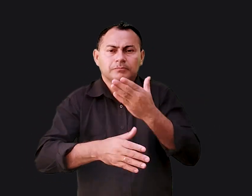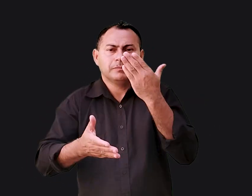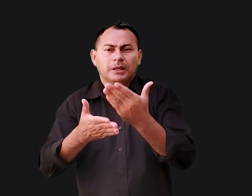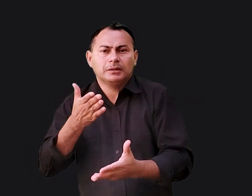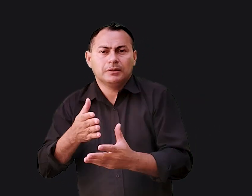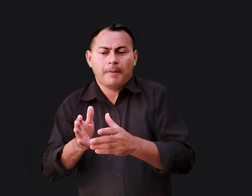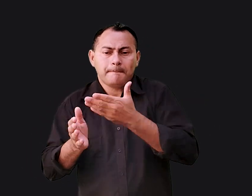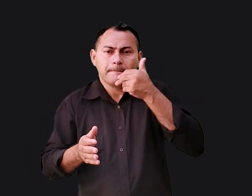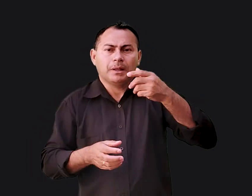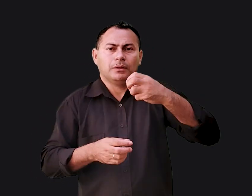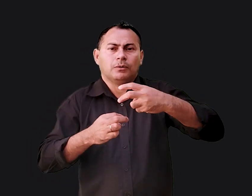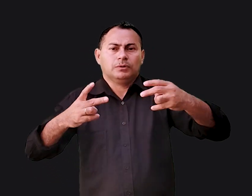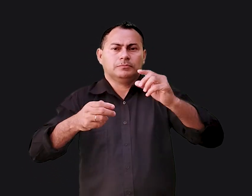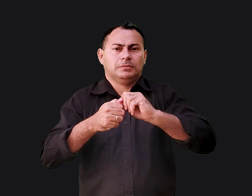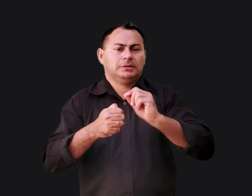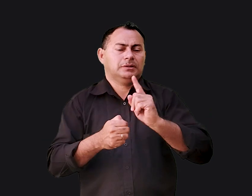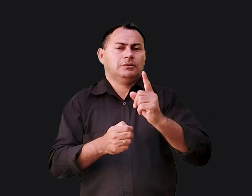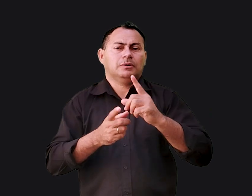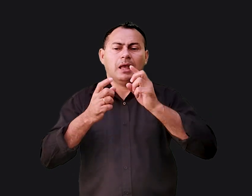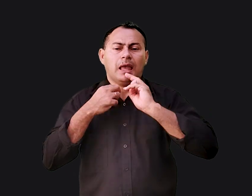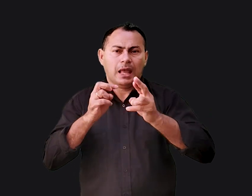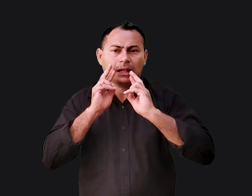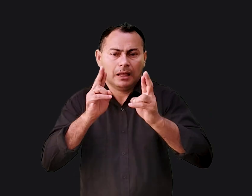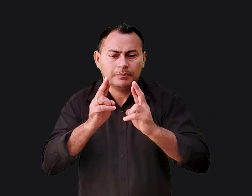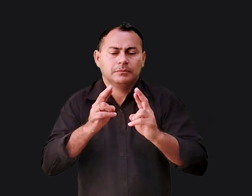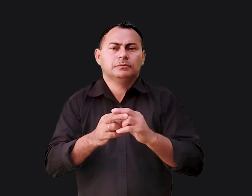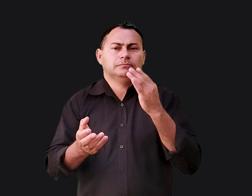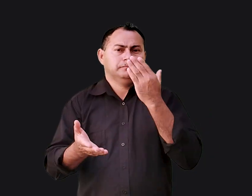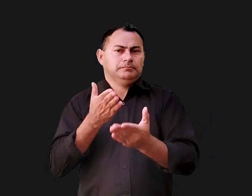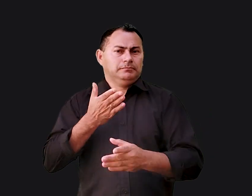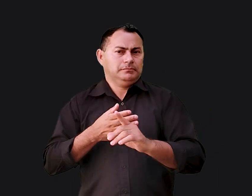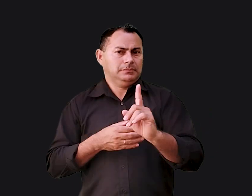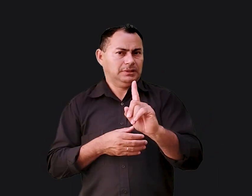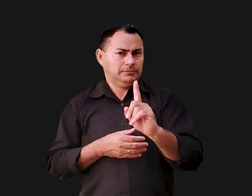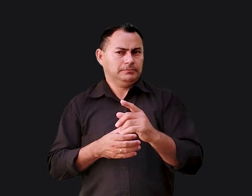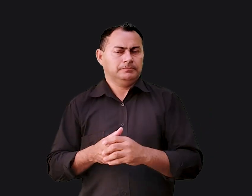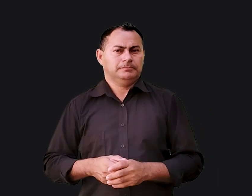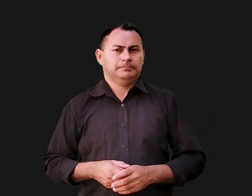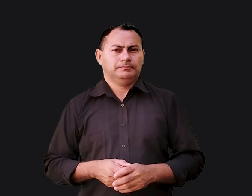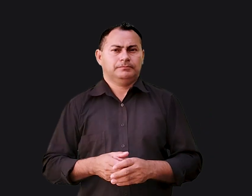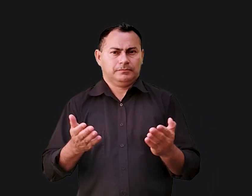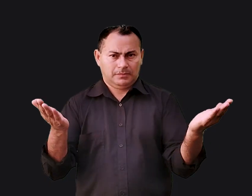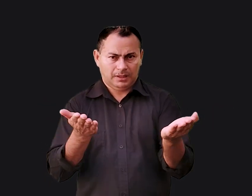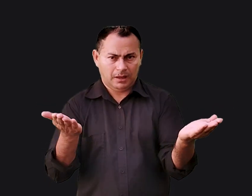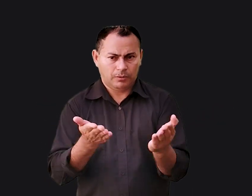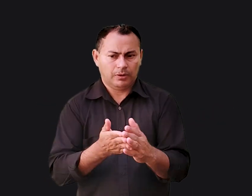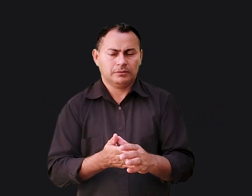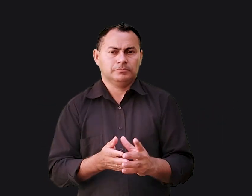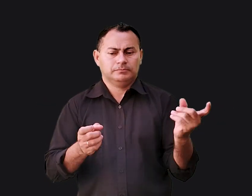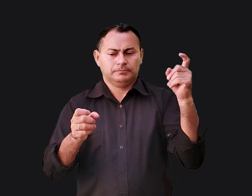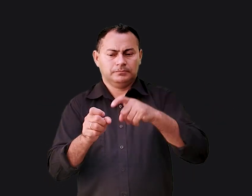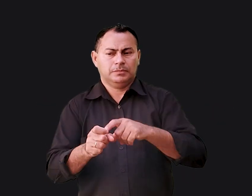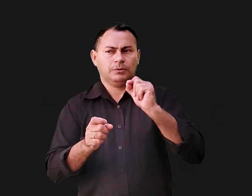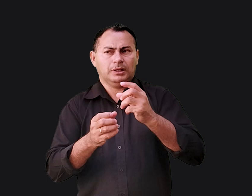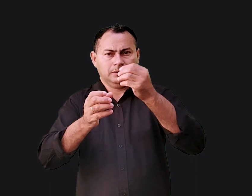perda, a melhor coisa a fazer é não lamentar pelo que foi perdido. E agora, já voltamos ao que ele